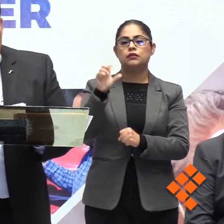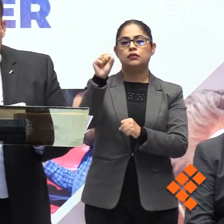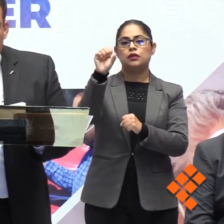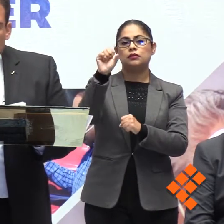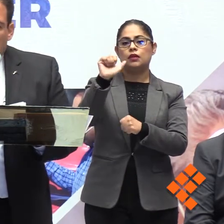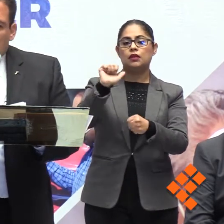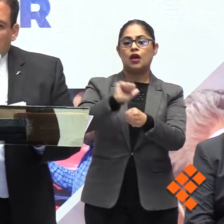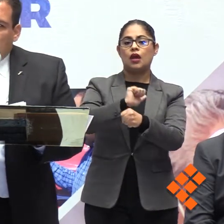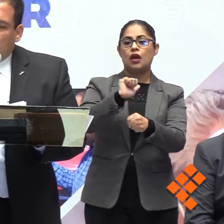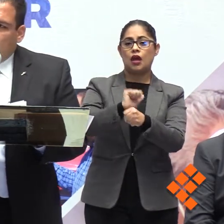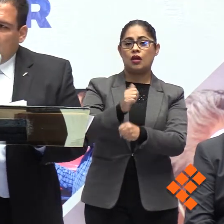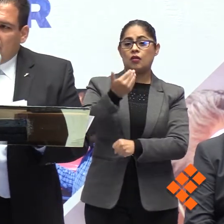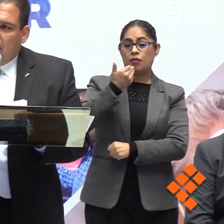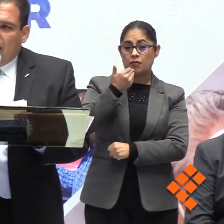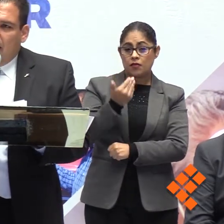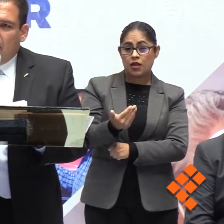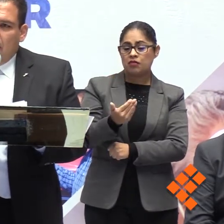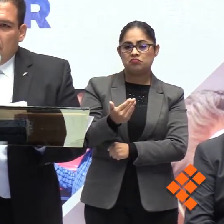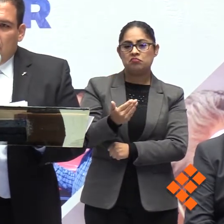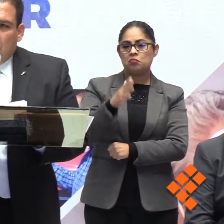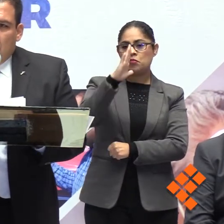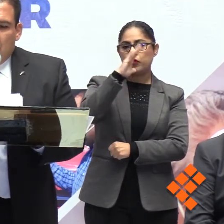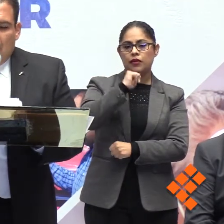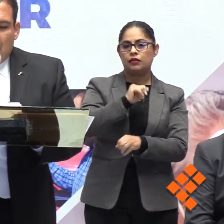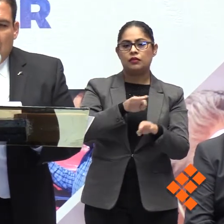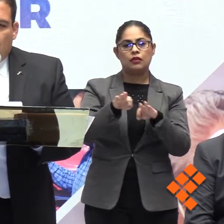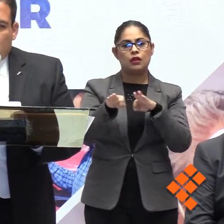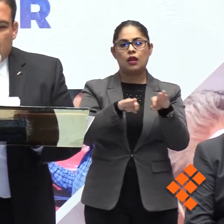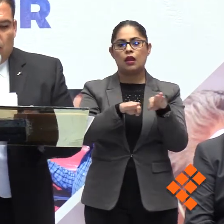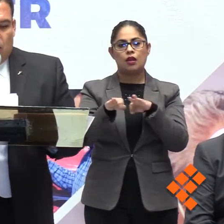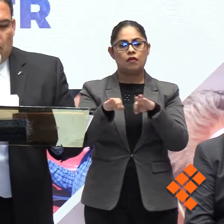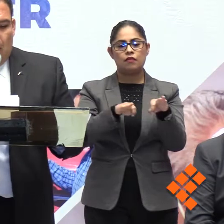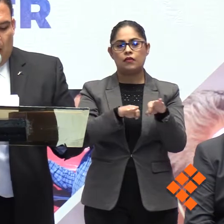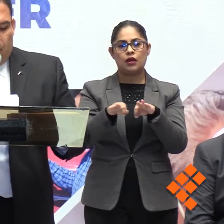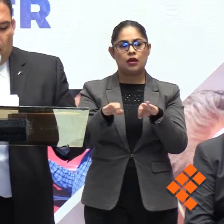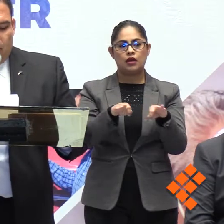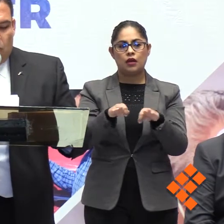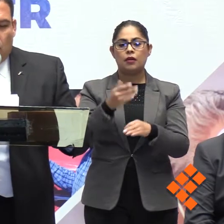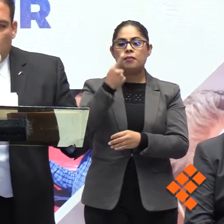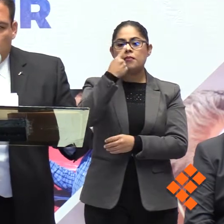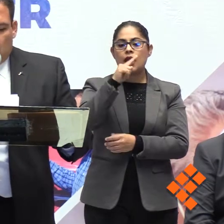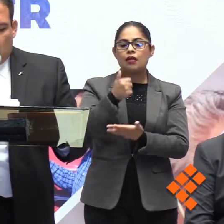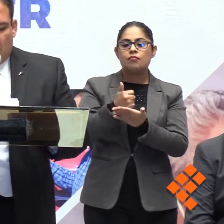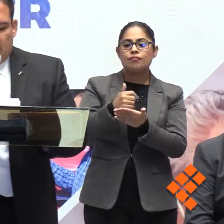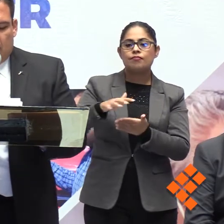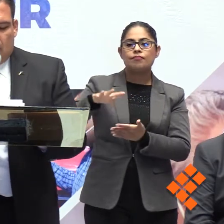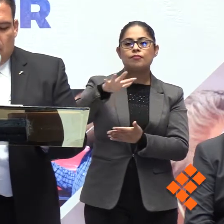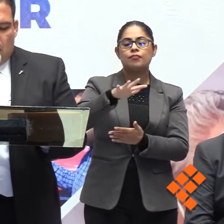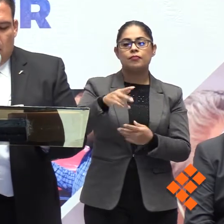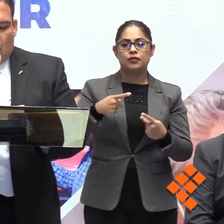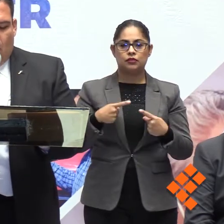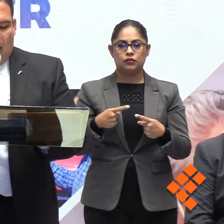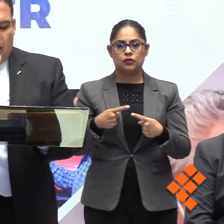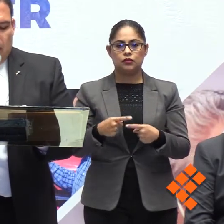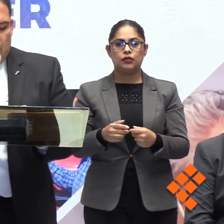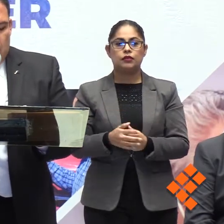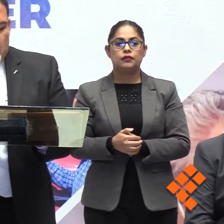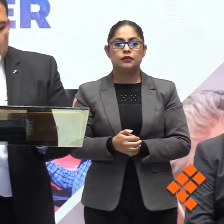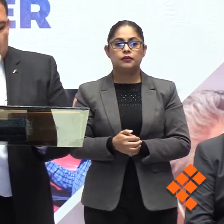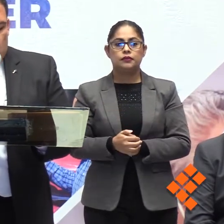que no da condiciones para poder trabajar y darle la prestación a la población como ellos se lo merecen, el